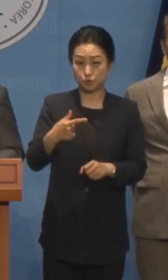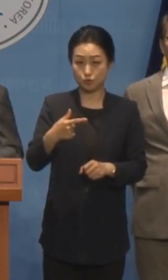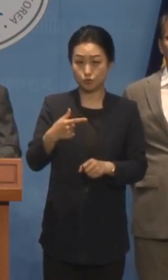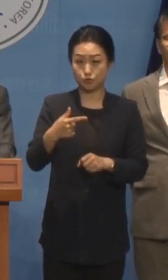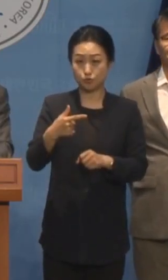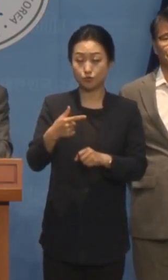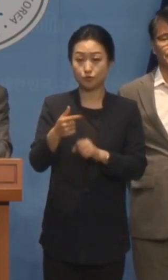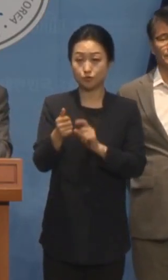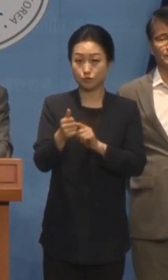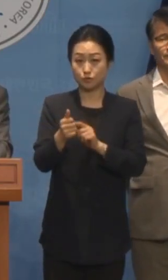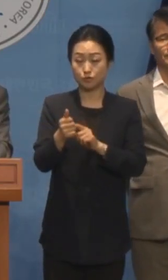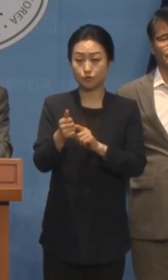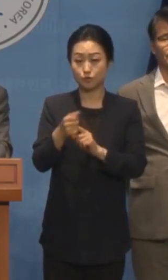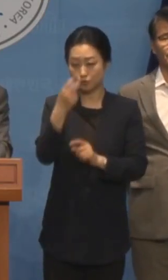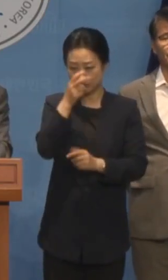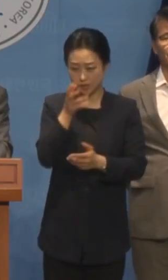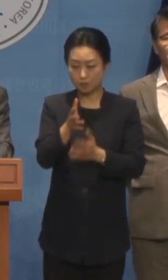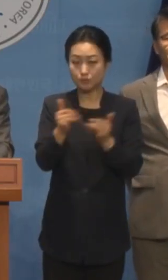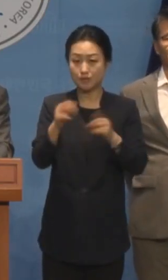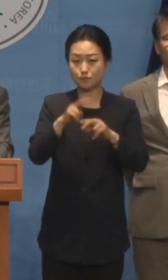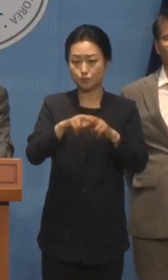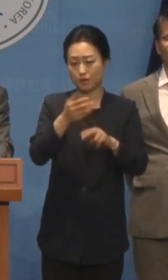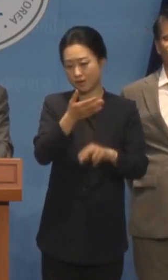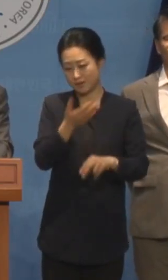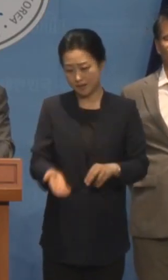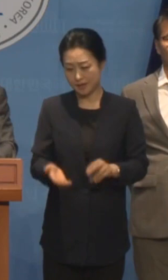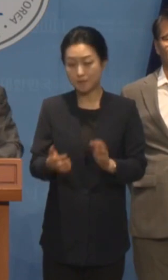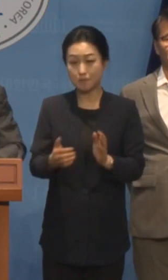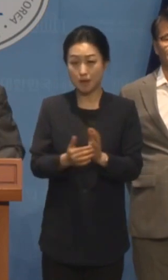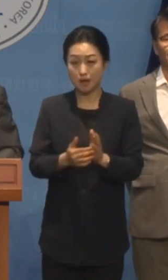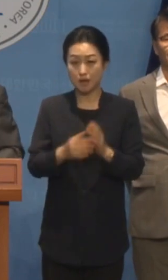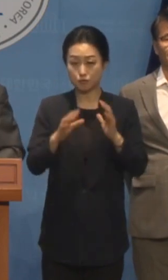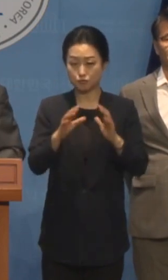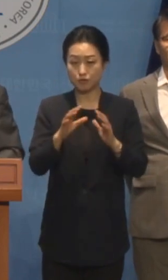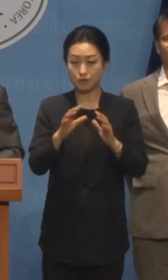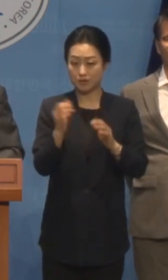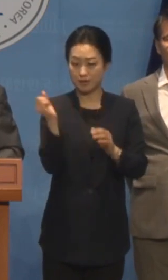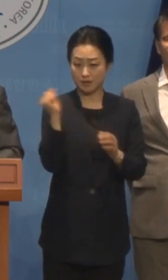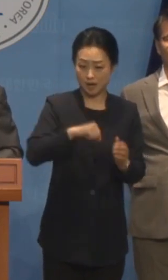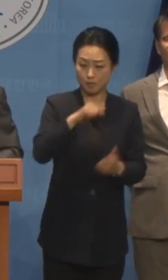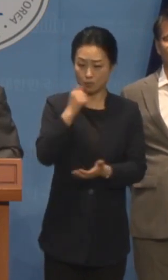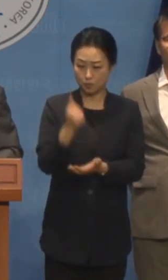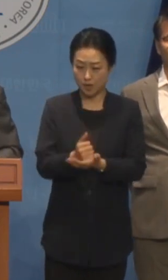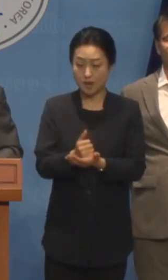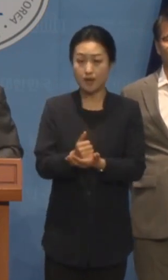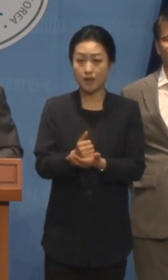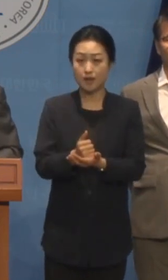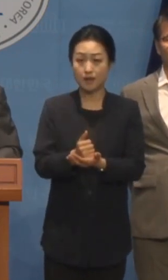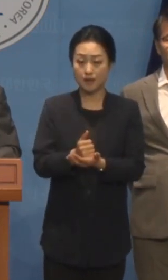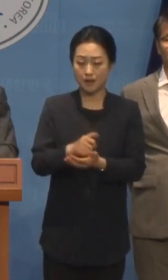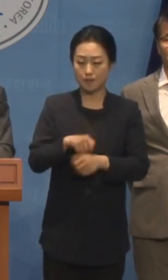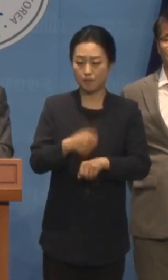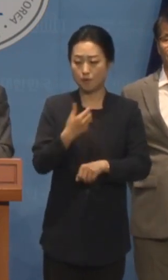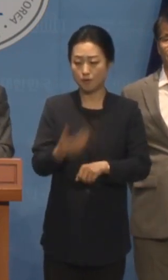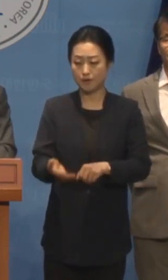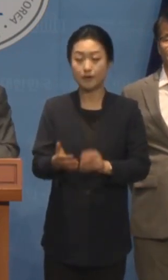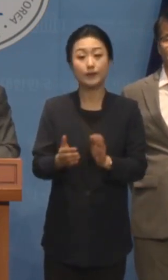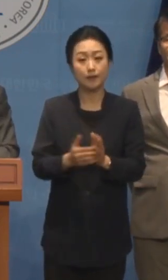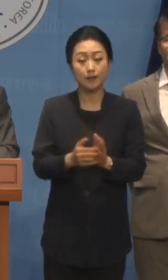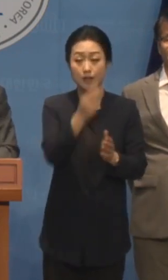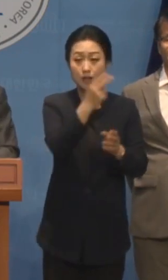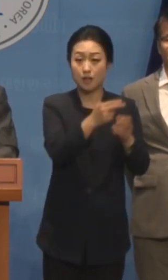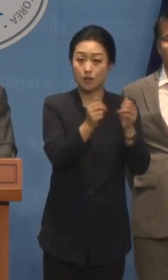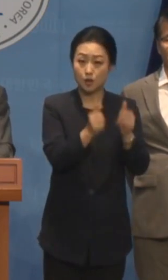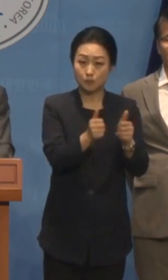등은 자천당하고 항명죄까지 뒤집어 썼습니다. 권력의 눈치만 보는 검찰의 보여주기식